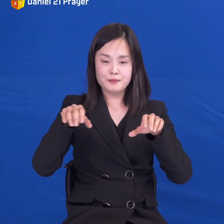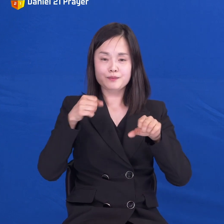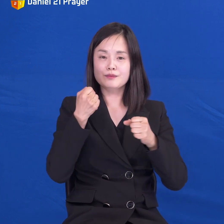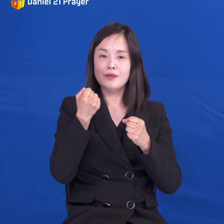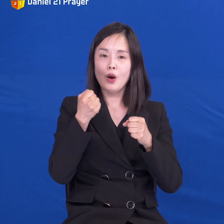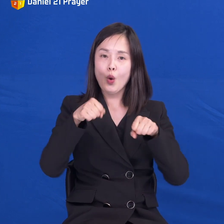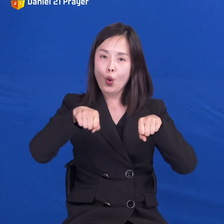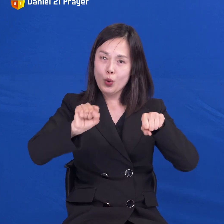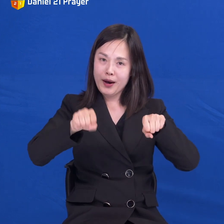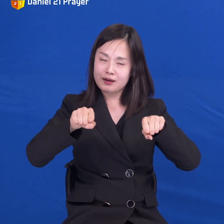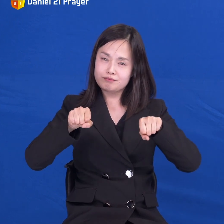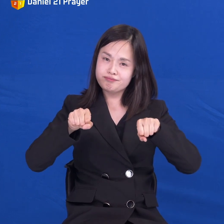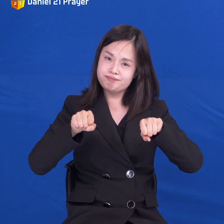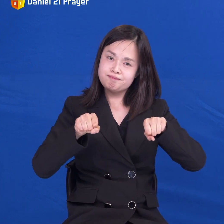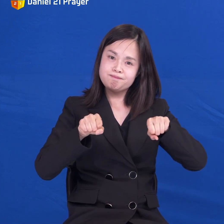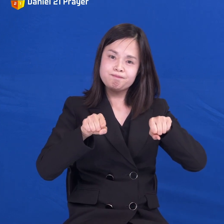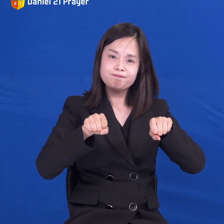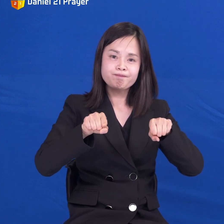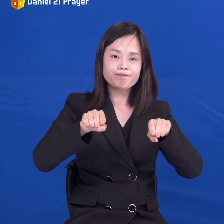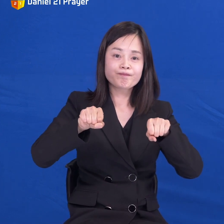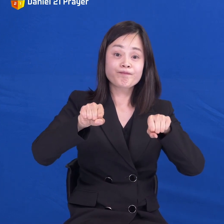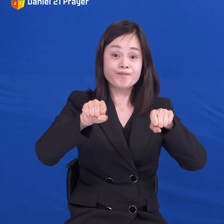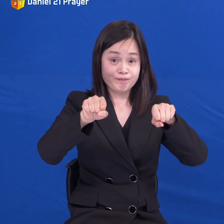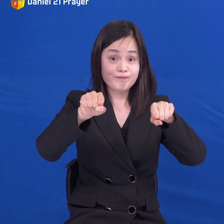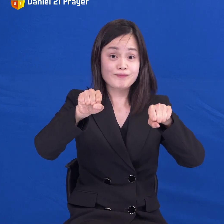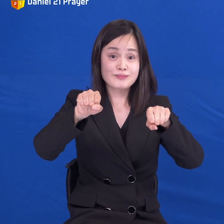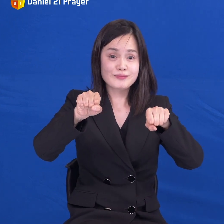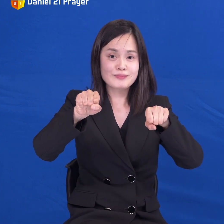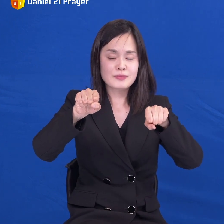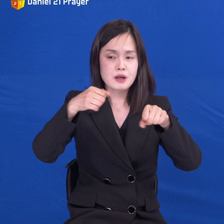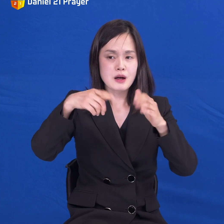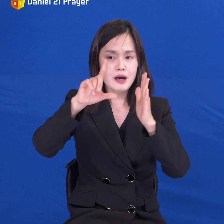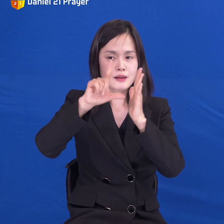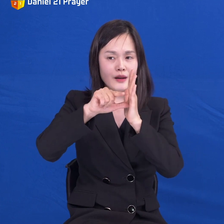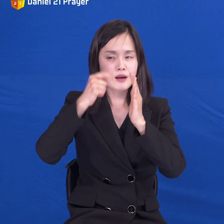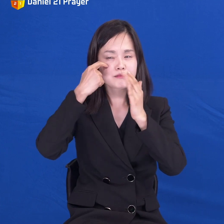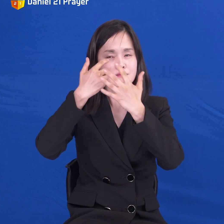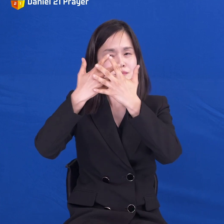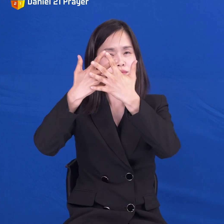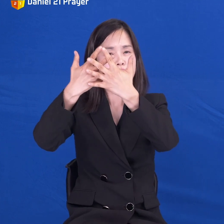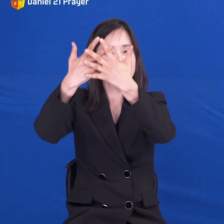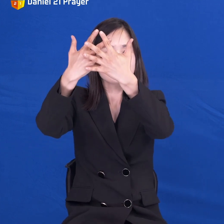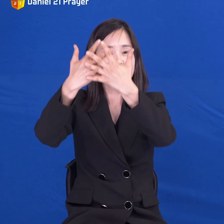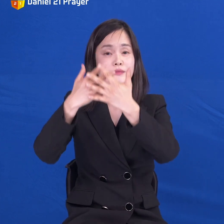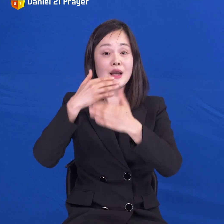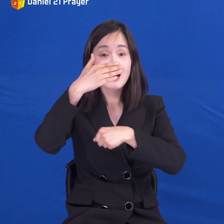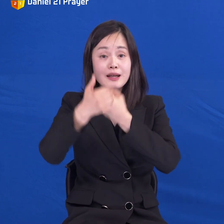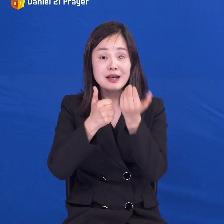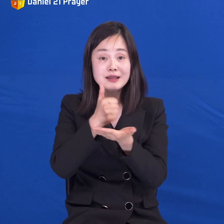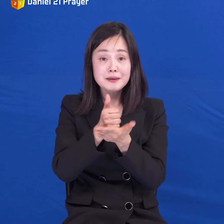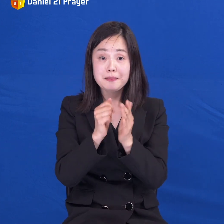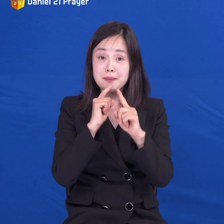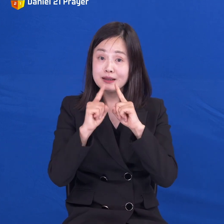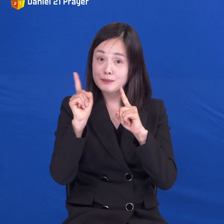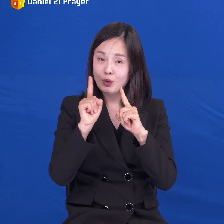이 말씀을 보았어요. 약할 때 강함 대신에.